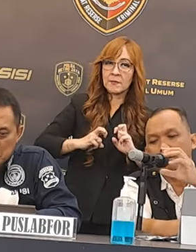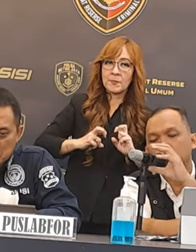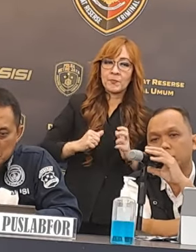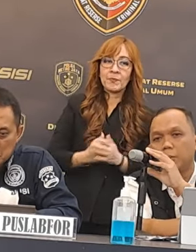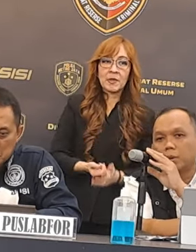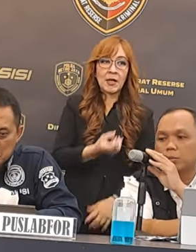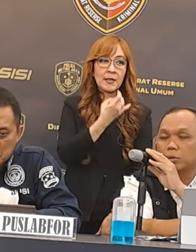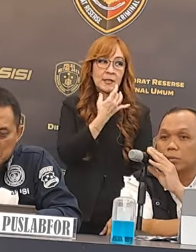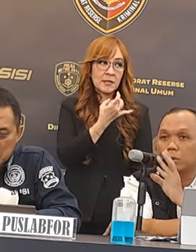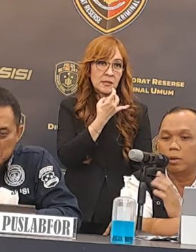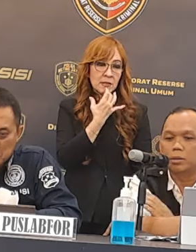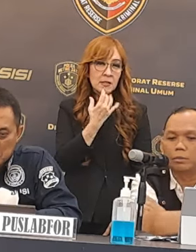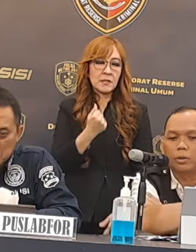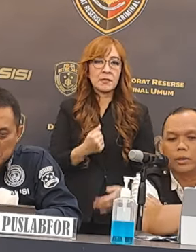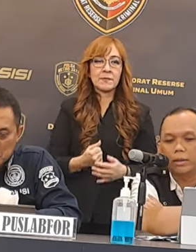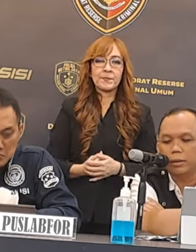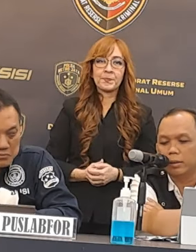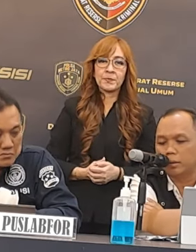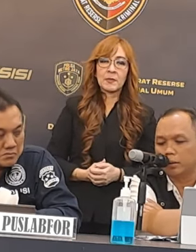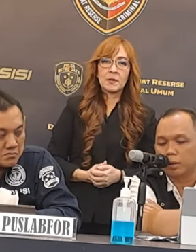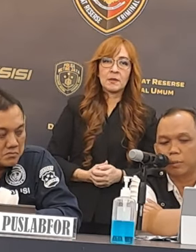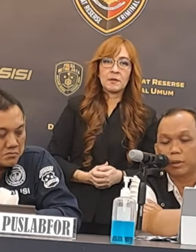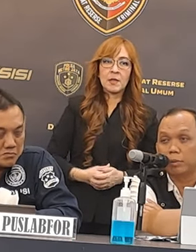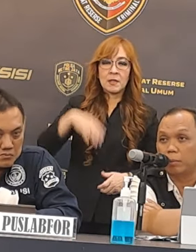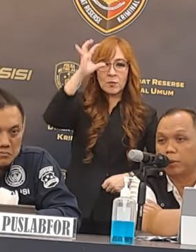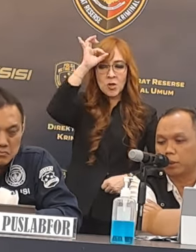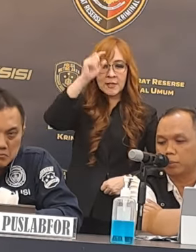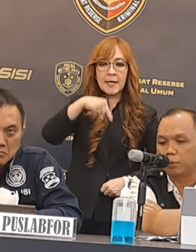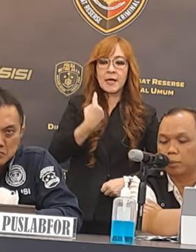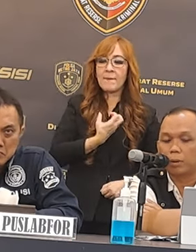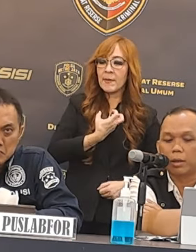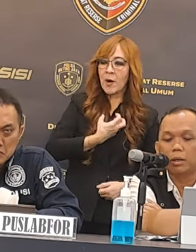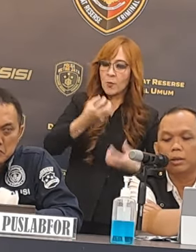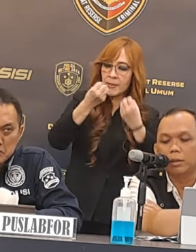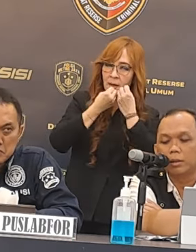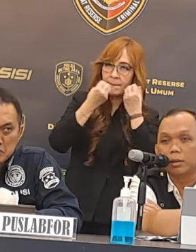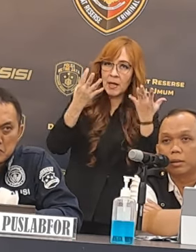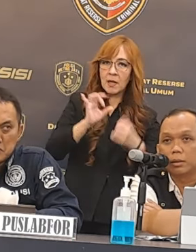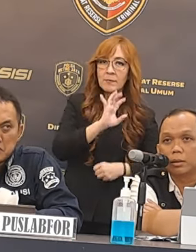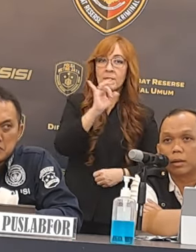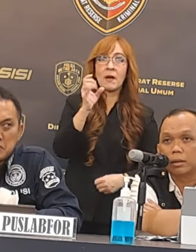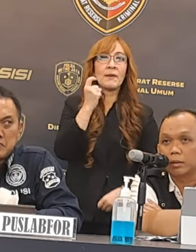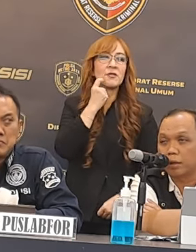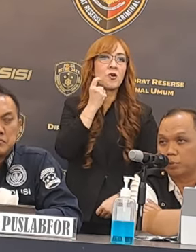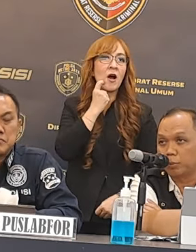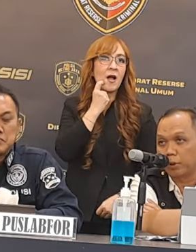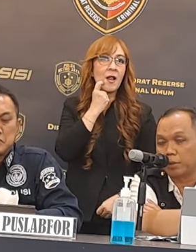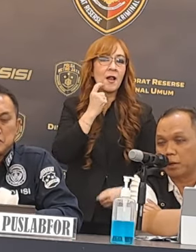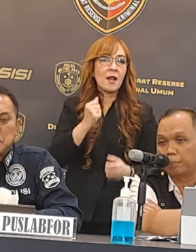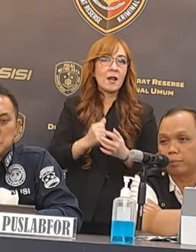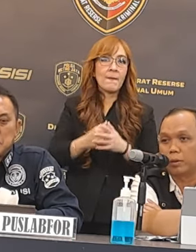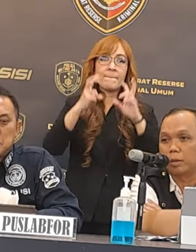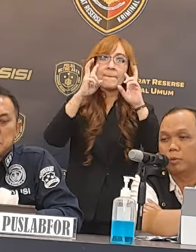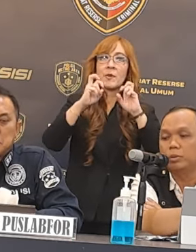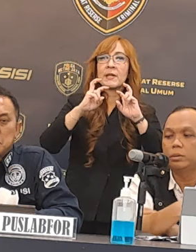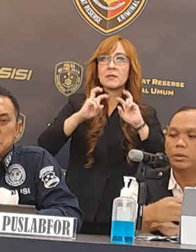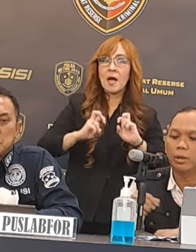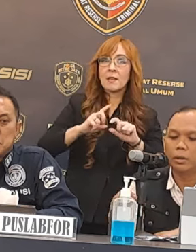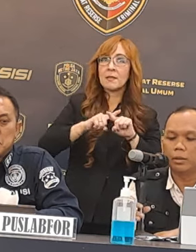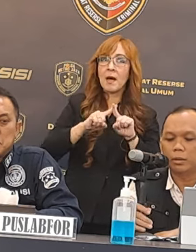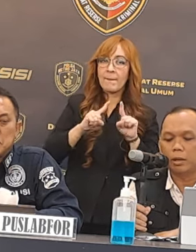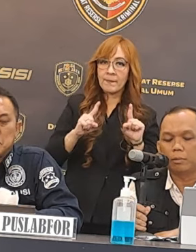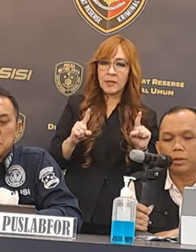atas izin Bapak Kapus Lapor Bareskrim Polri, kami ingin menyampaikan beberapa hal tentang teknis pemeriksaan.